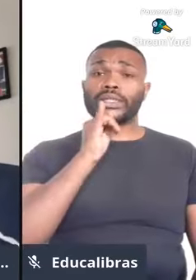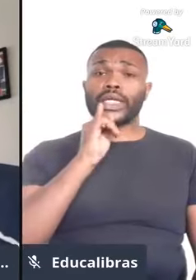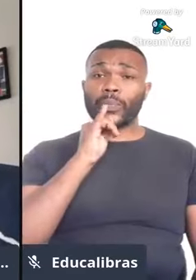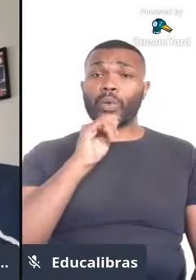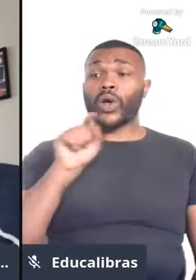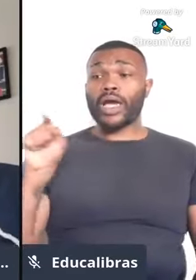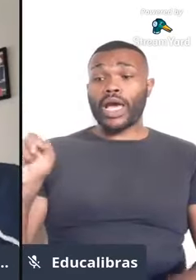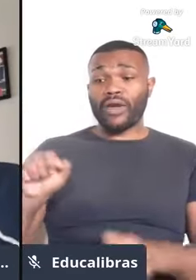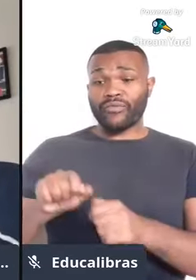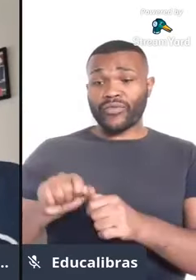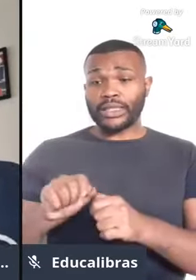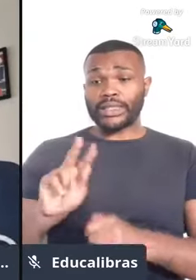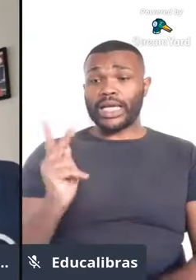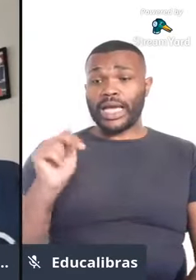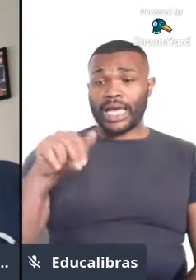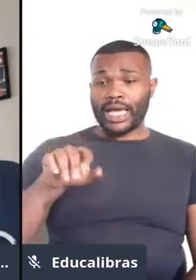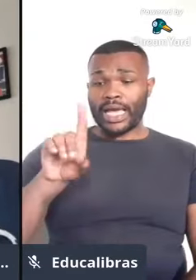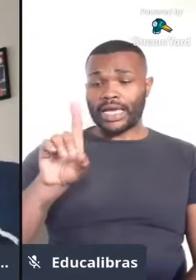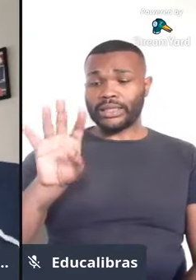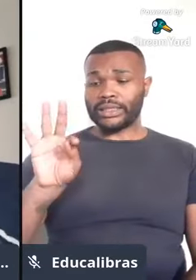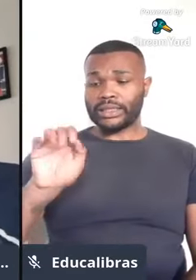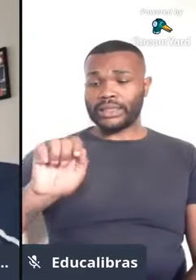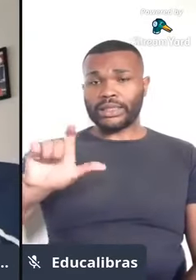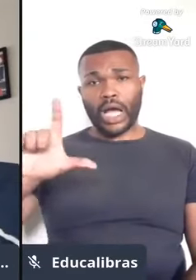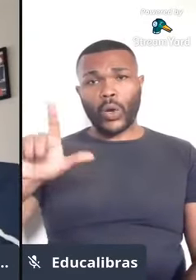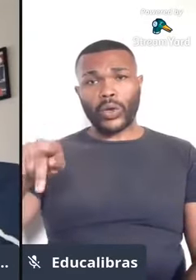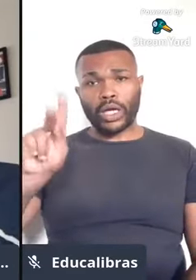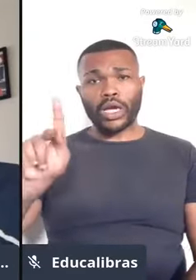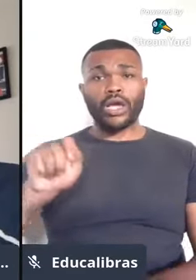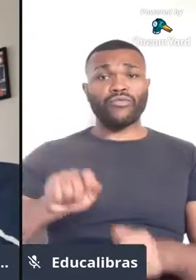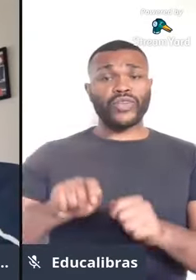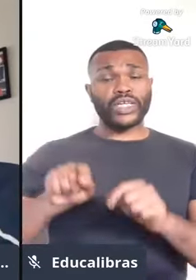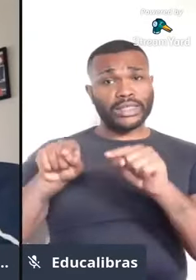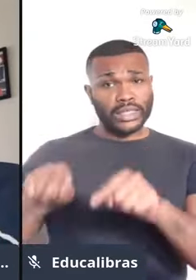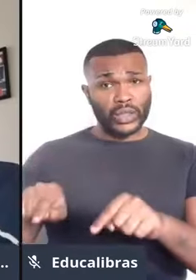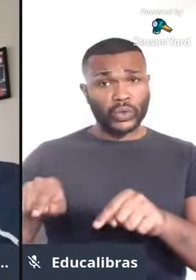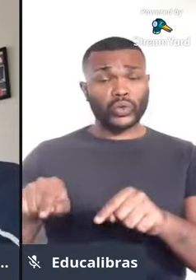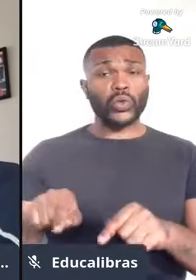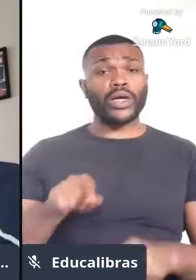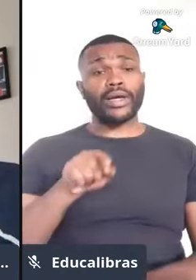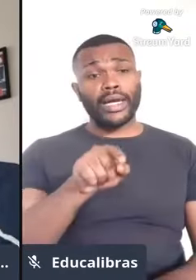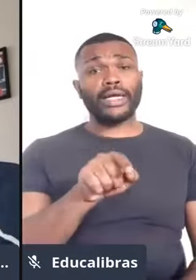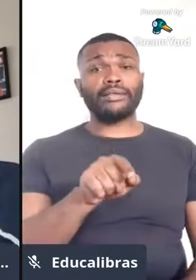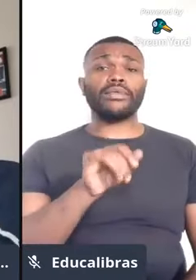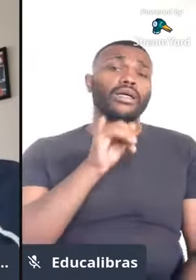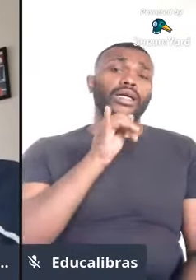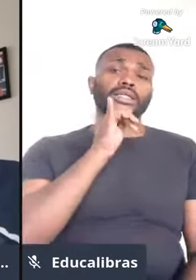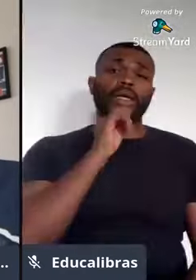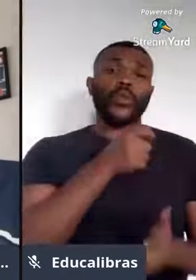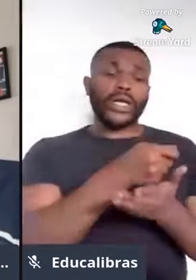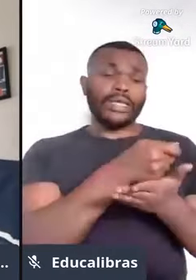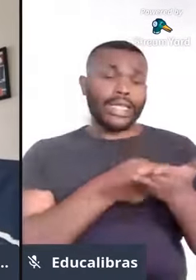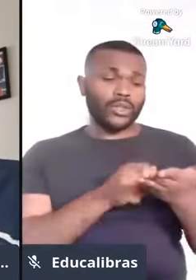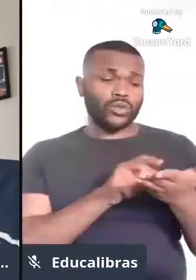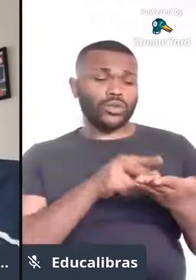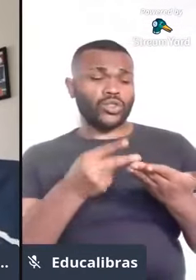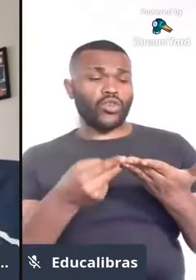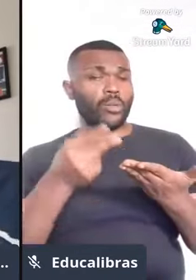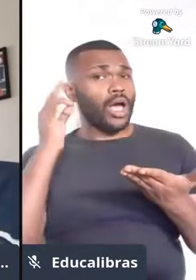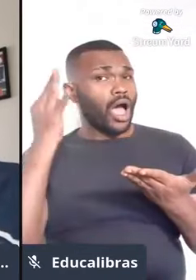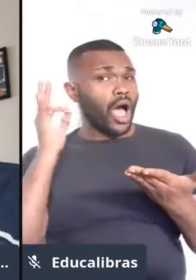Red Talk fez isso, todo mundo está fazendo isso. Aqui, olha, essa ferramenta, ela transforma o texto em áudio. É só você instalar